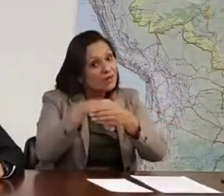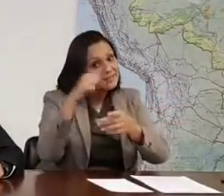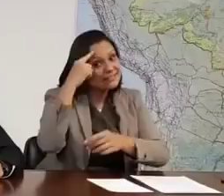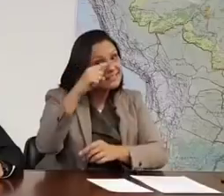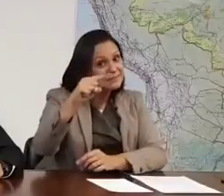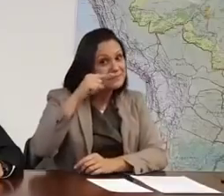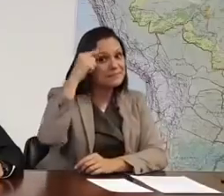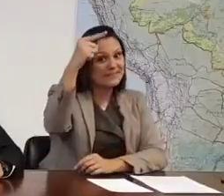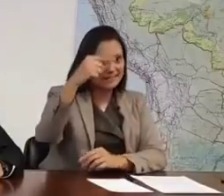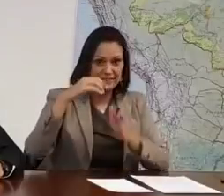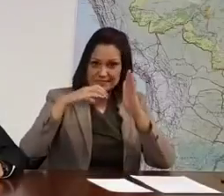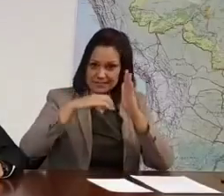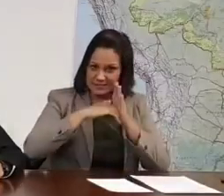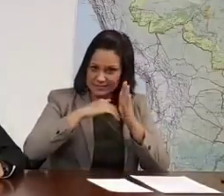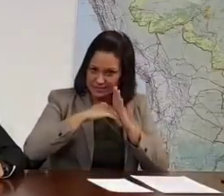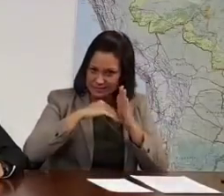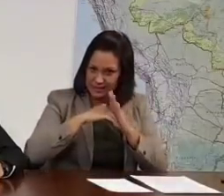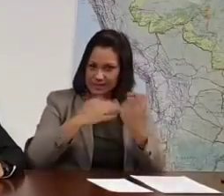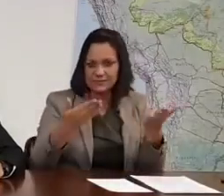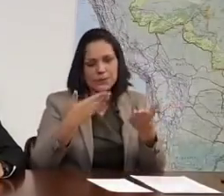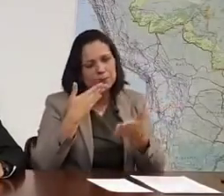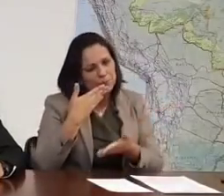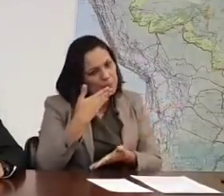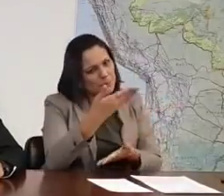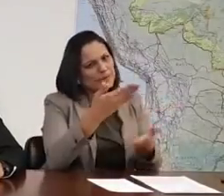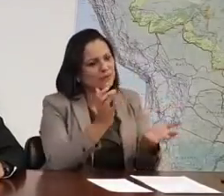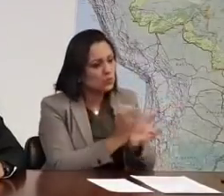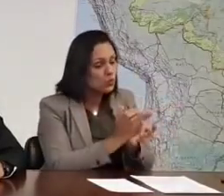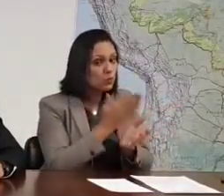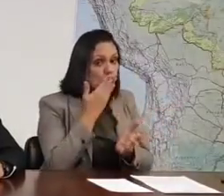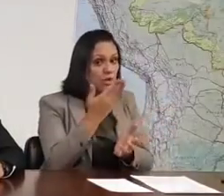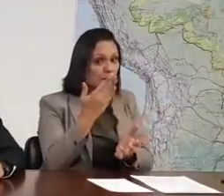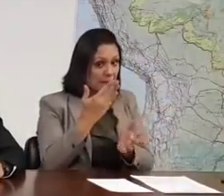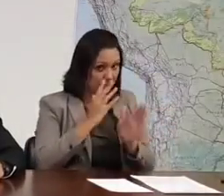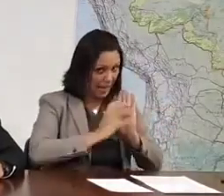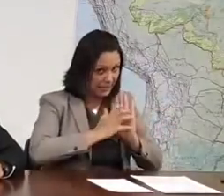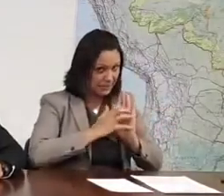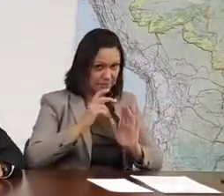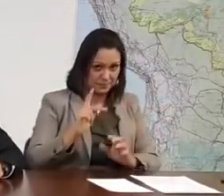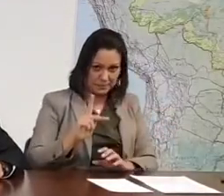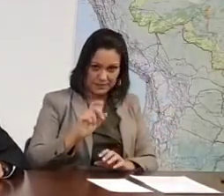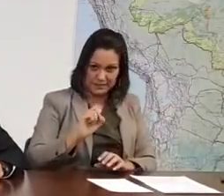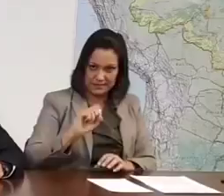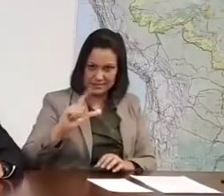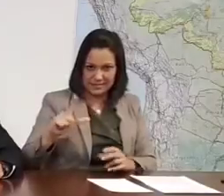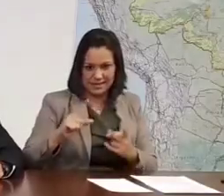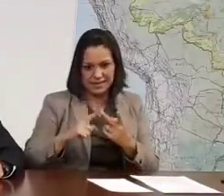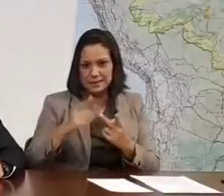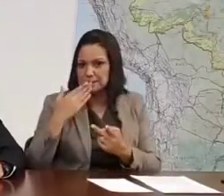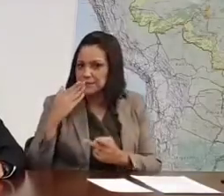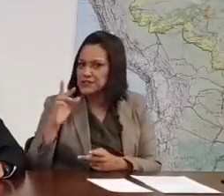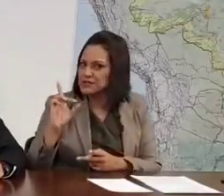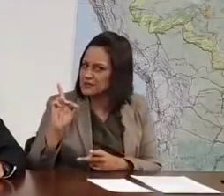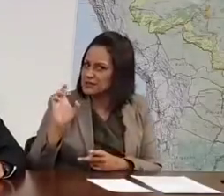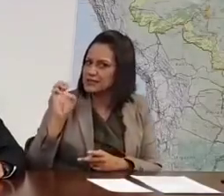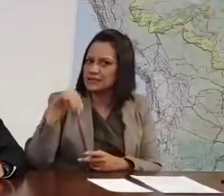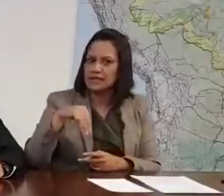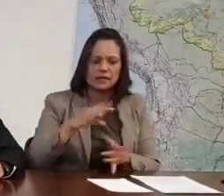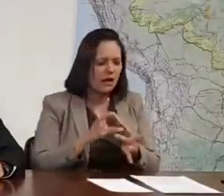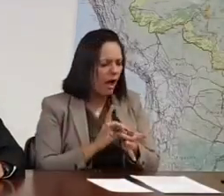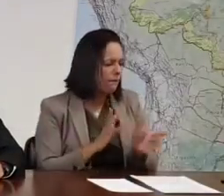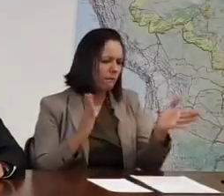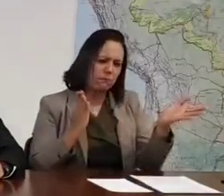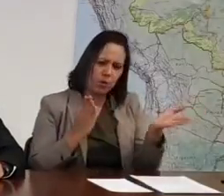Então, o que eu peço aos meus liderados ali, né, o pessoal do meu partido, você vai pedir para o DEM também, né, que aprove o que passou na